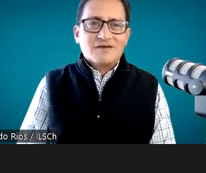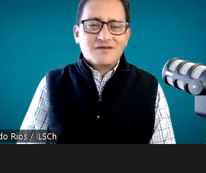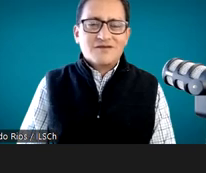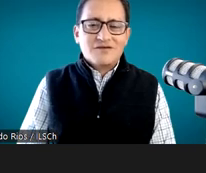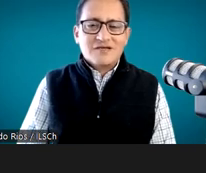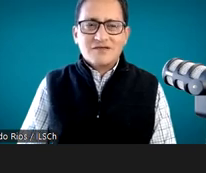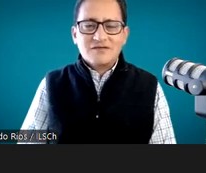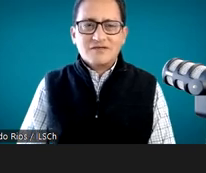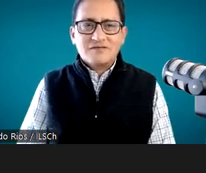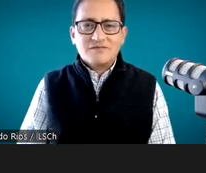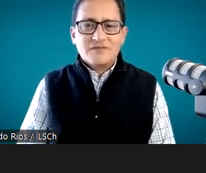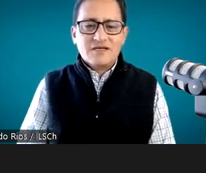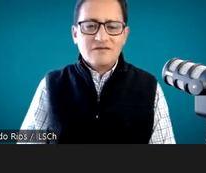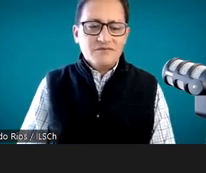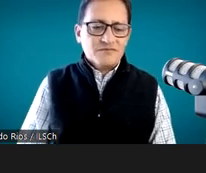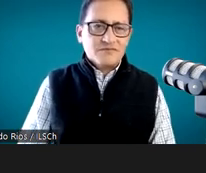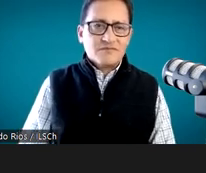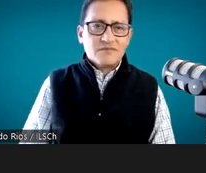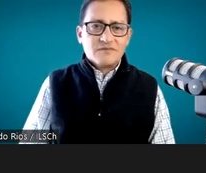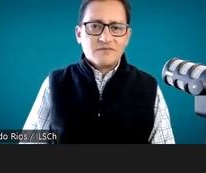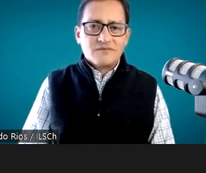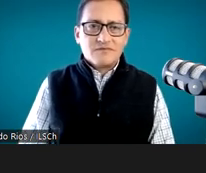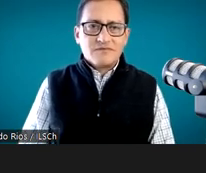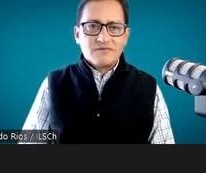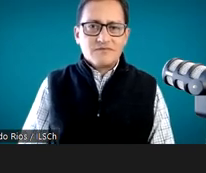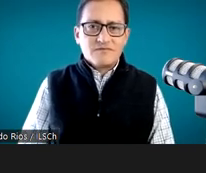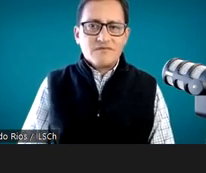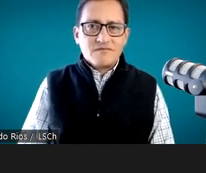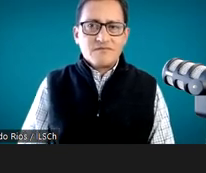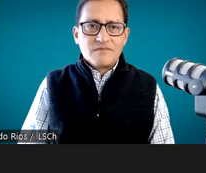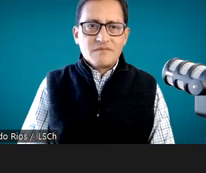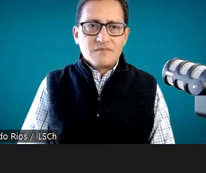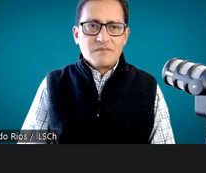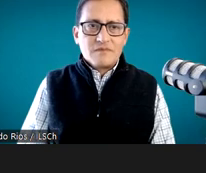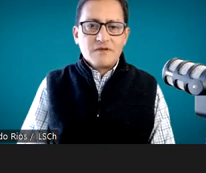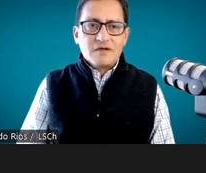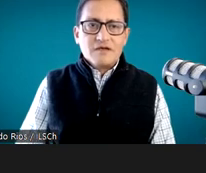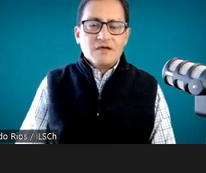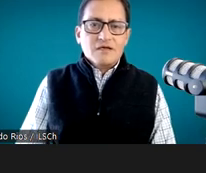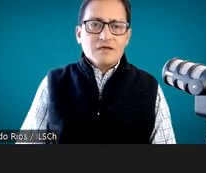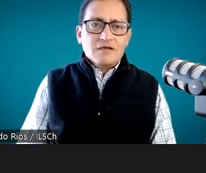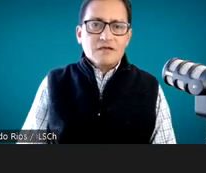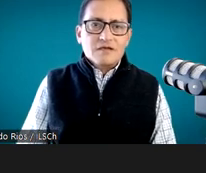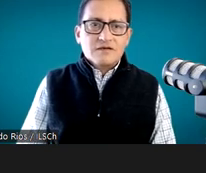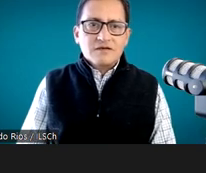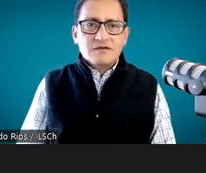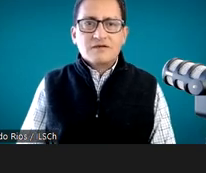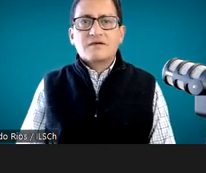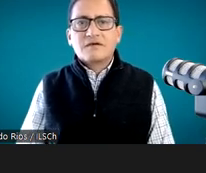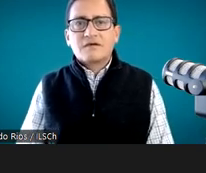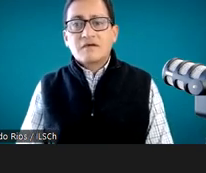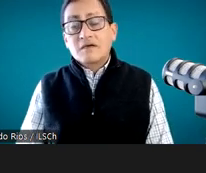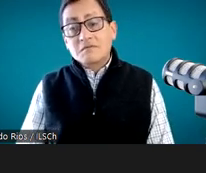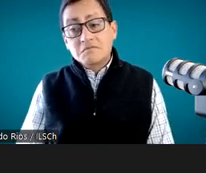audífono. Correcto, sí. Qué bien. A veces pienso que a lo mejor puede ser eso un impedimento para encontrar empleo como trabajadora social.